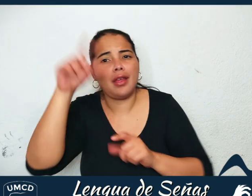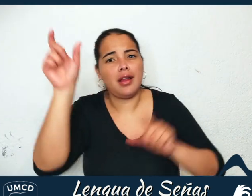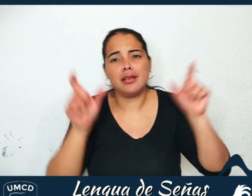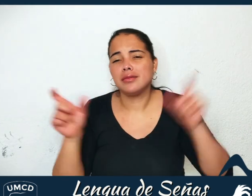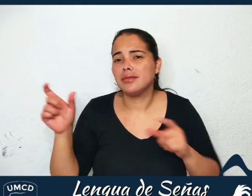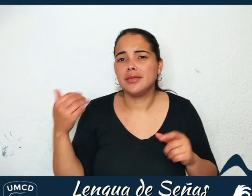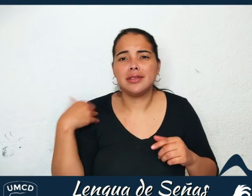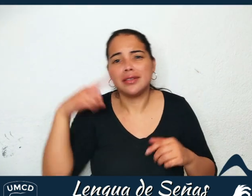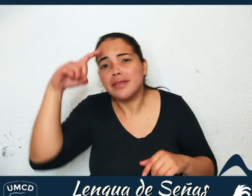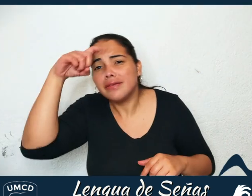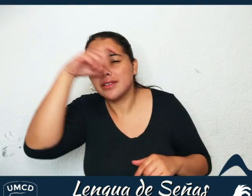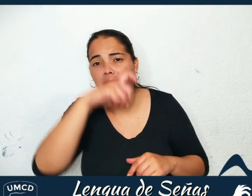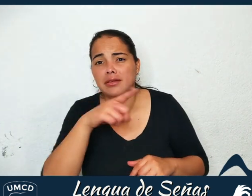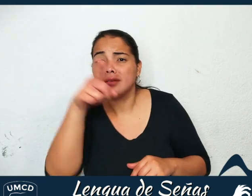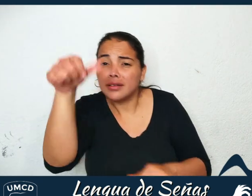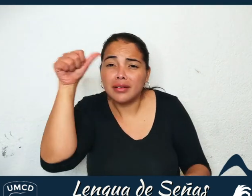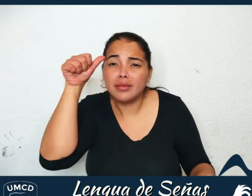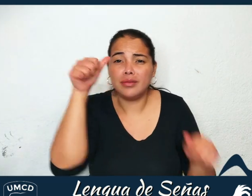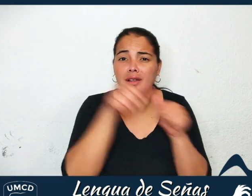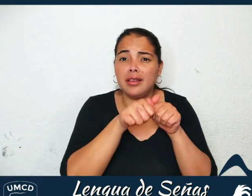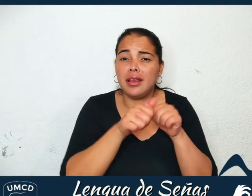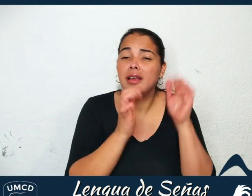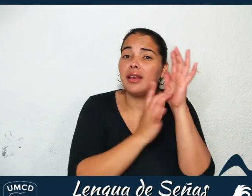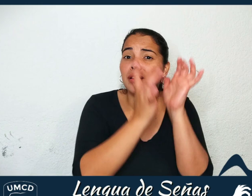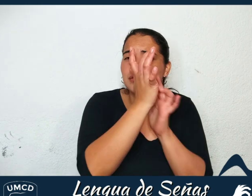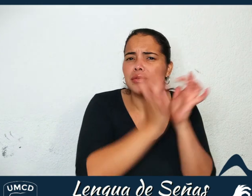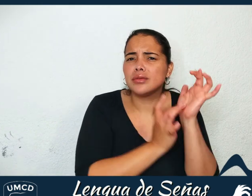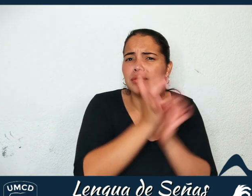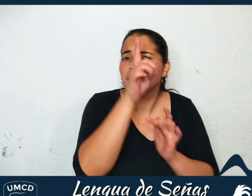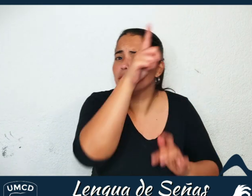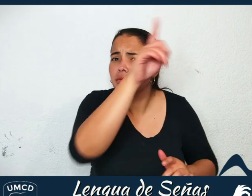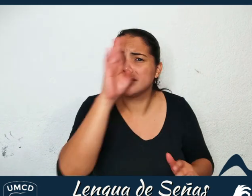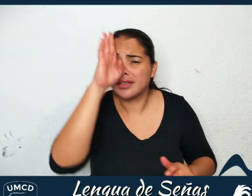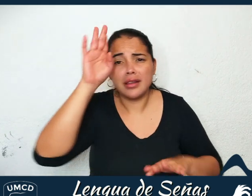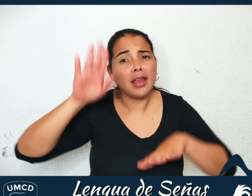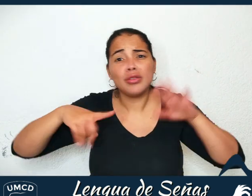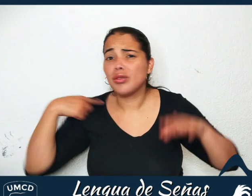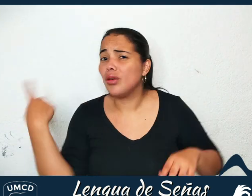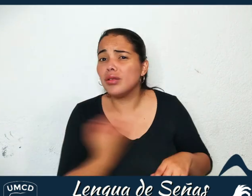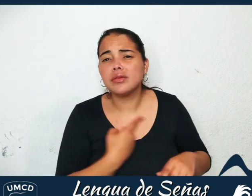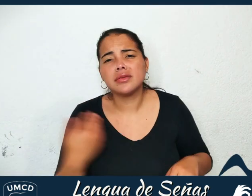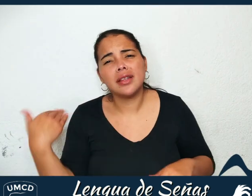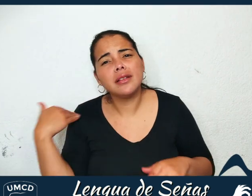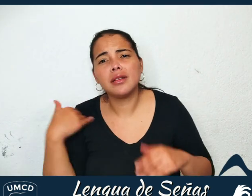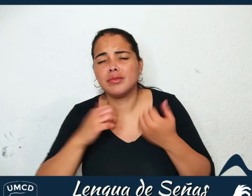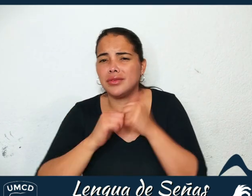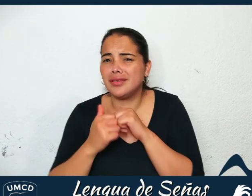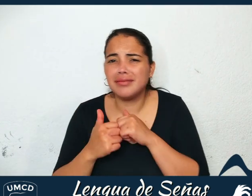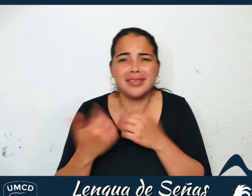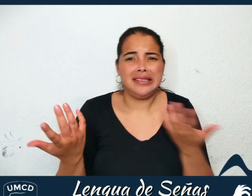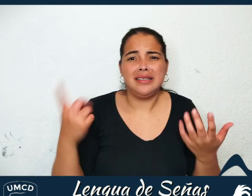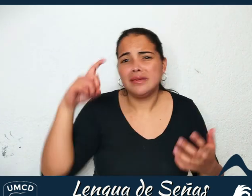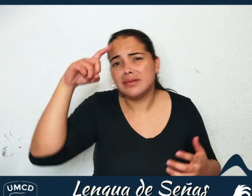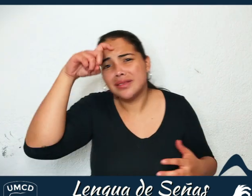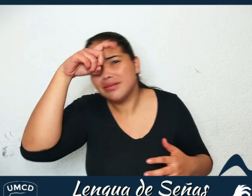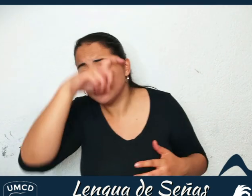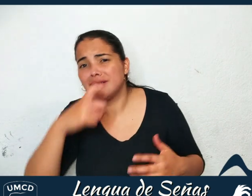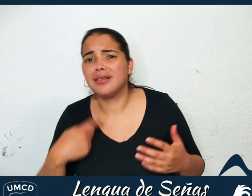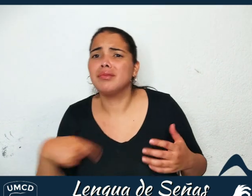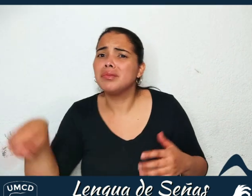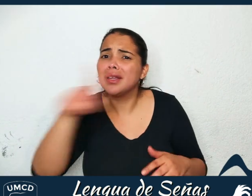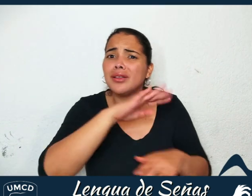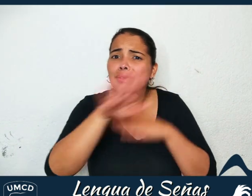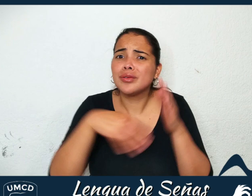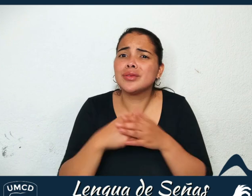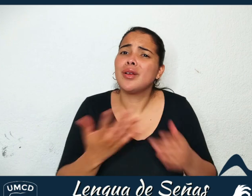los que pasamos en tribulación. Recordemos que el Señor Jesucristo nos dijo que enfrentaremos dificultades. Y Él nos dice que